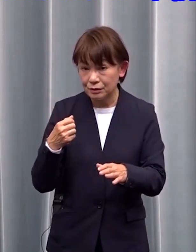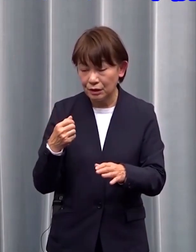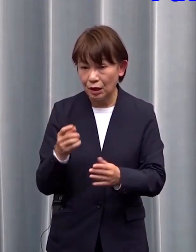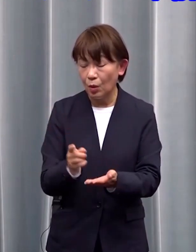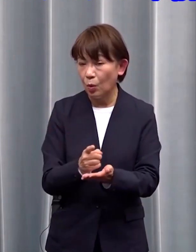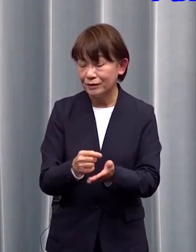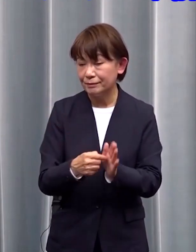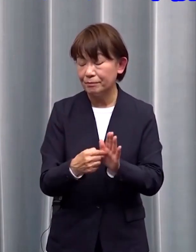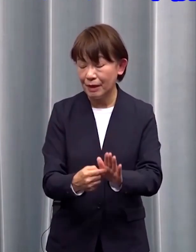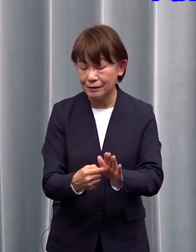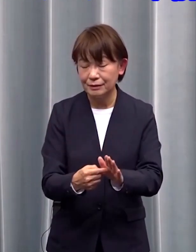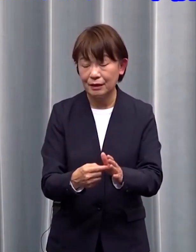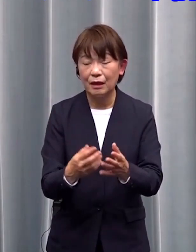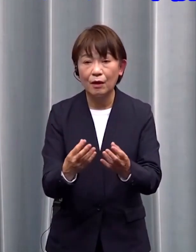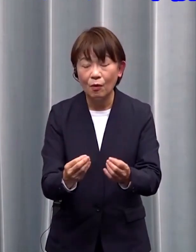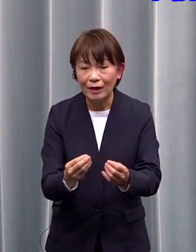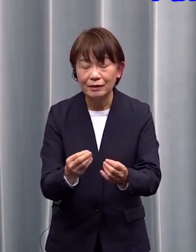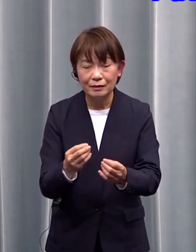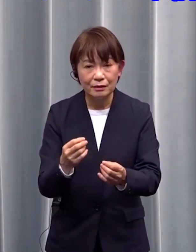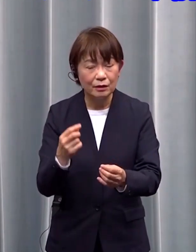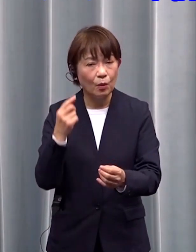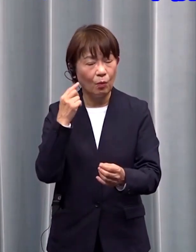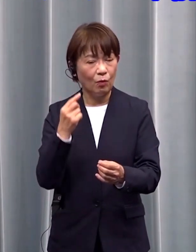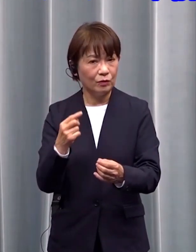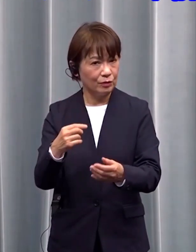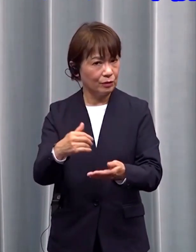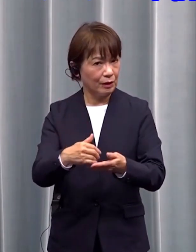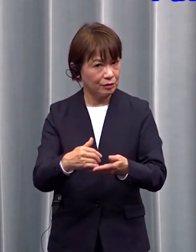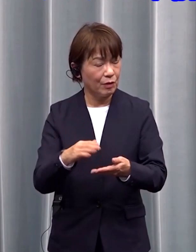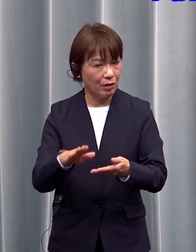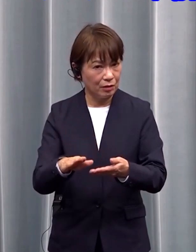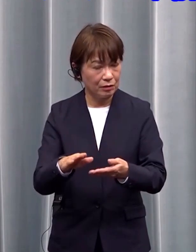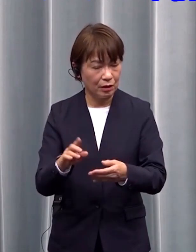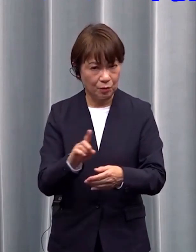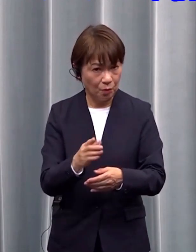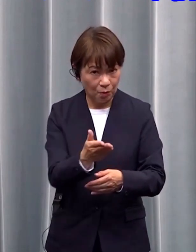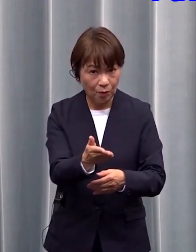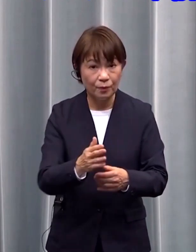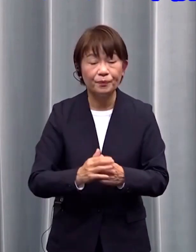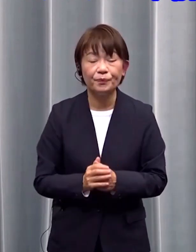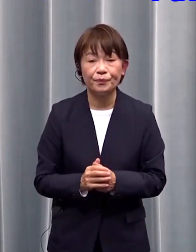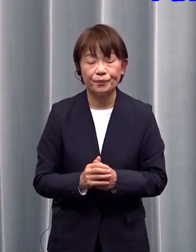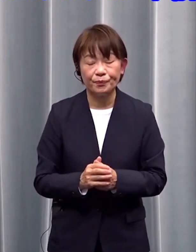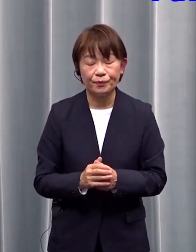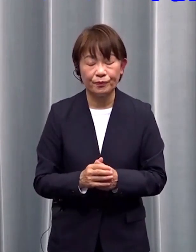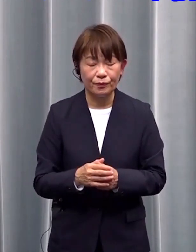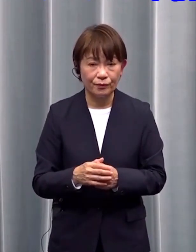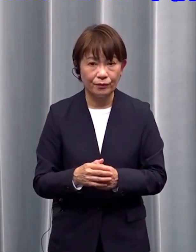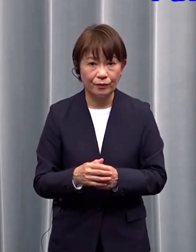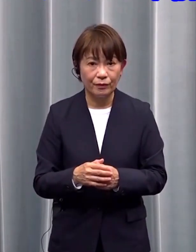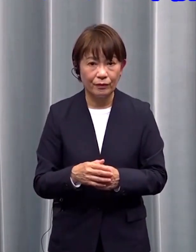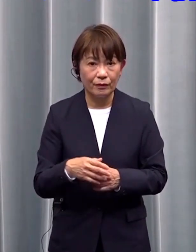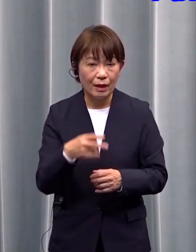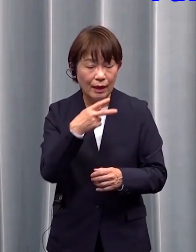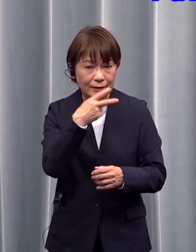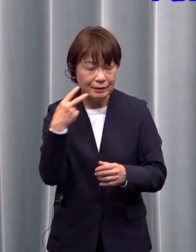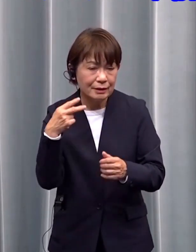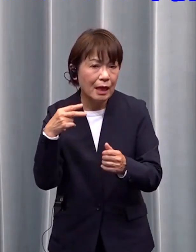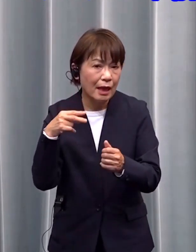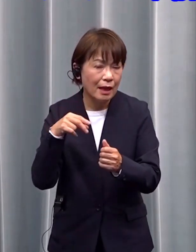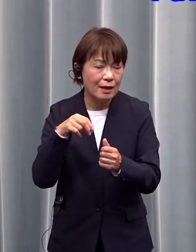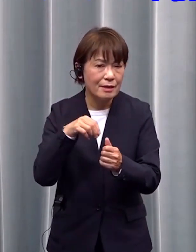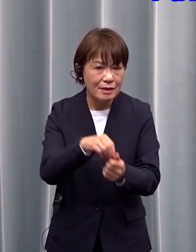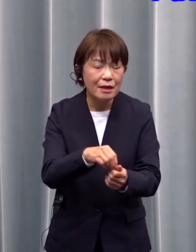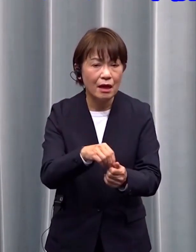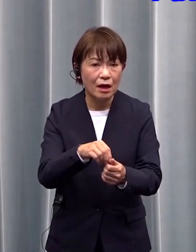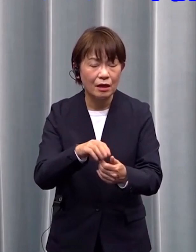官房長官の下で、ぜひここは考え直していただきたいんですけれど。 はい、性被害を防止していく上で